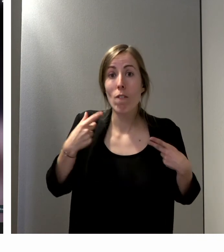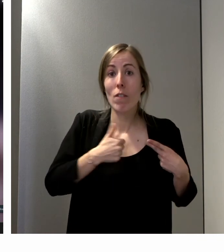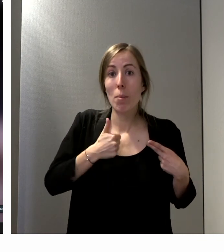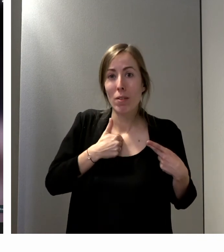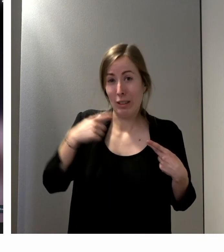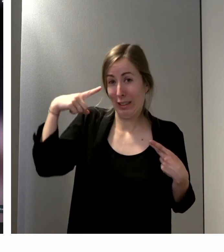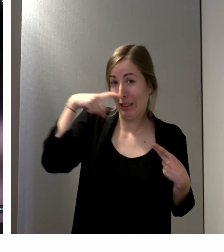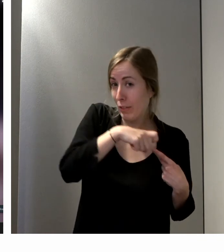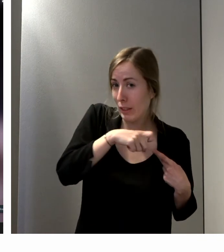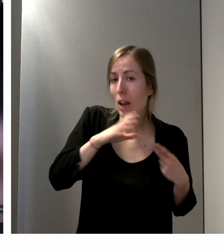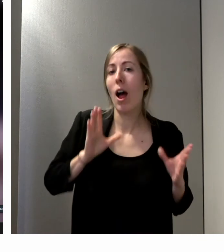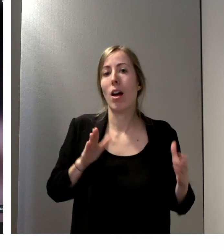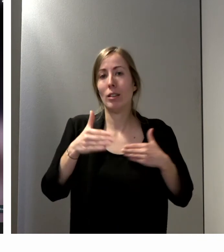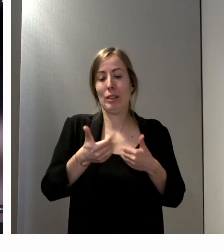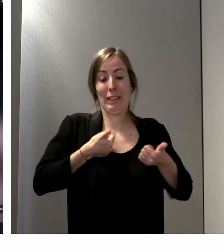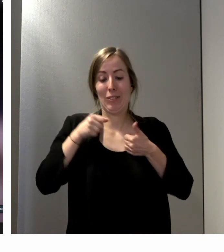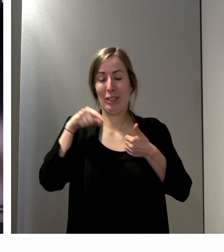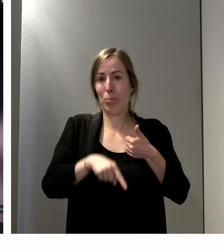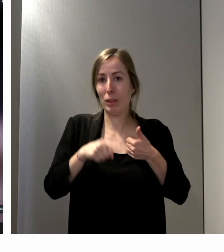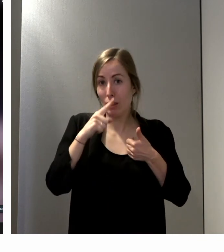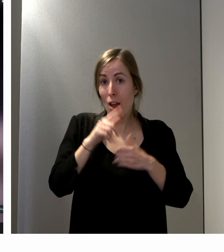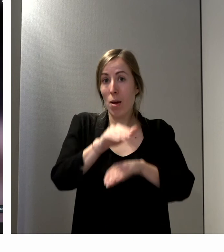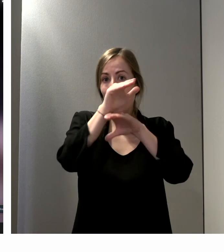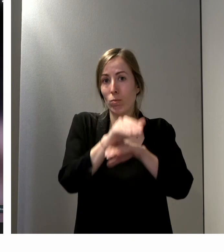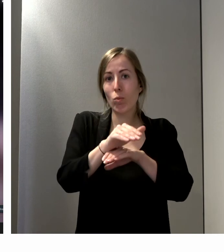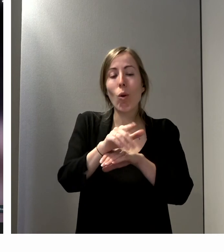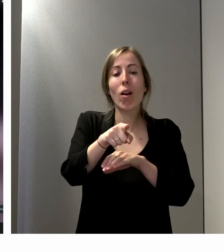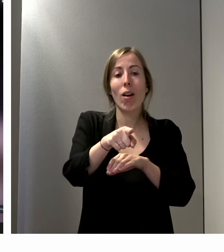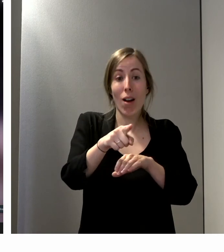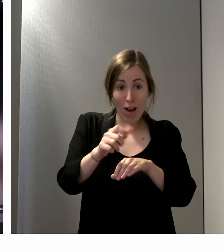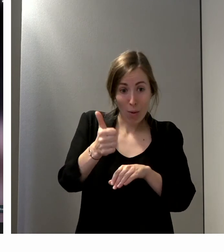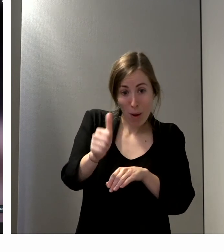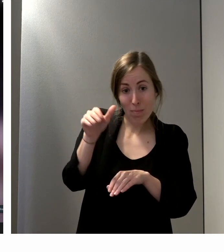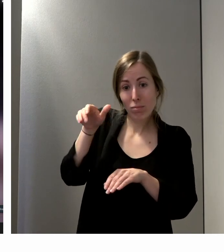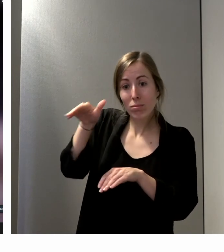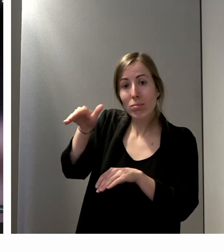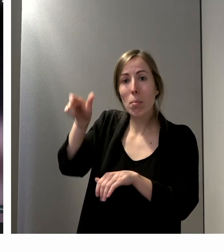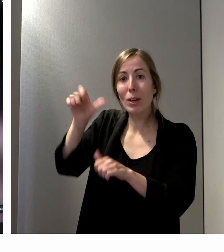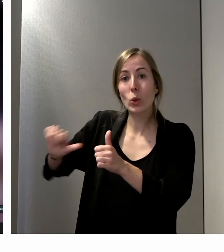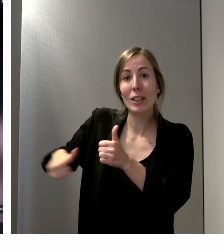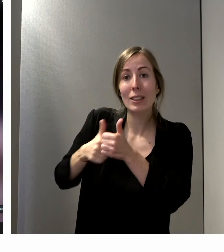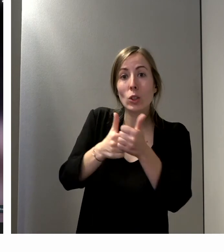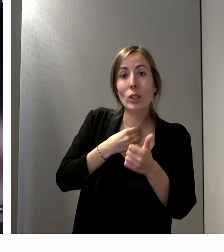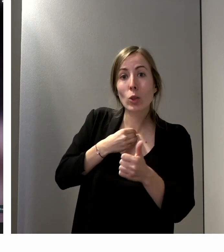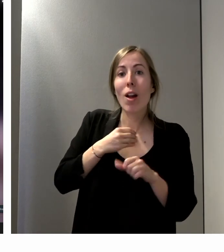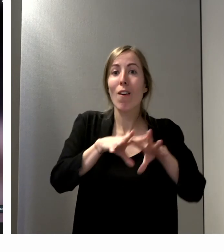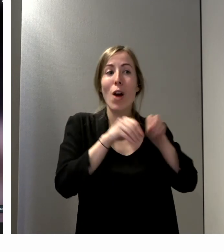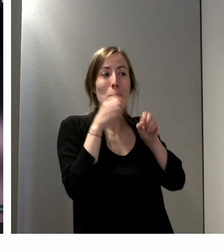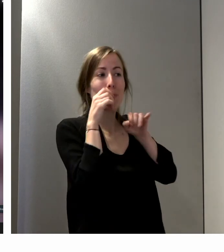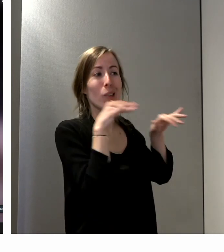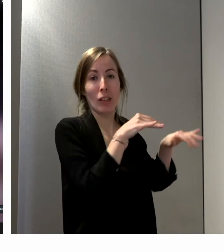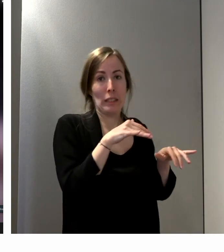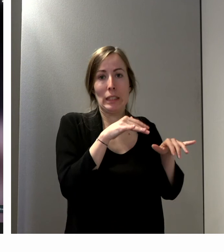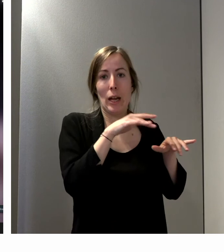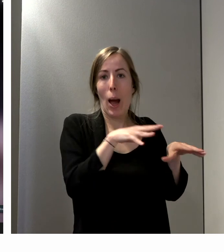Le service, il est là pour lui garantir que toute sa famille ne sera pas au courant qu'il fait appel à un ou une assistant sexuelle